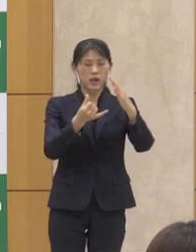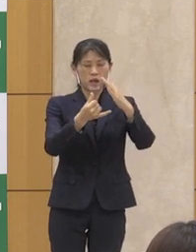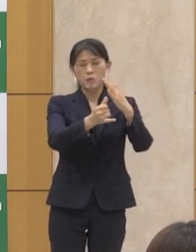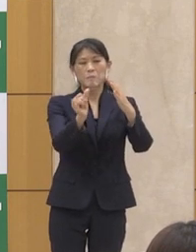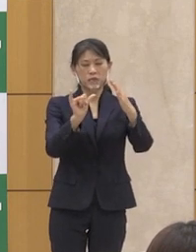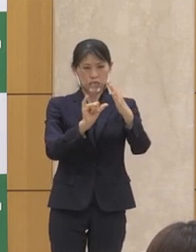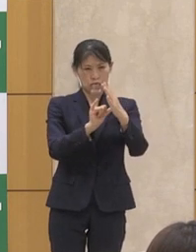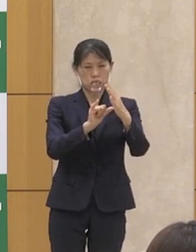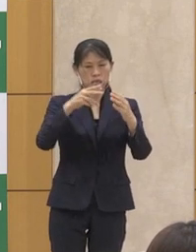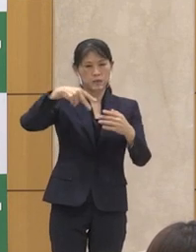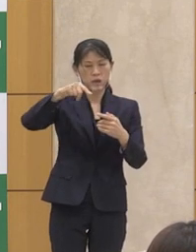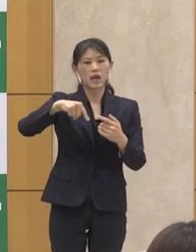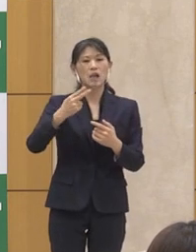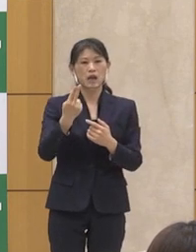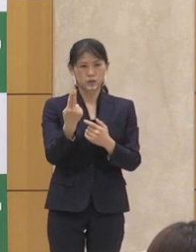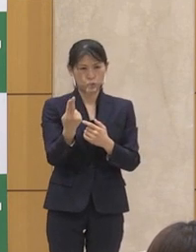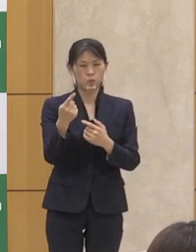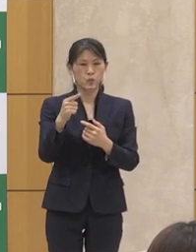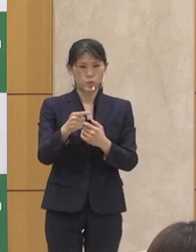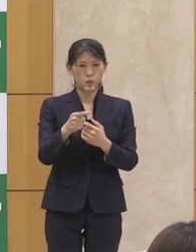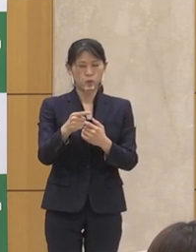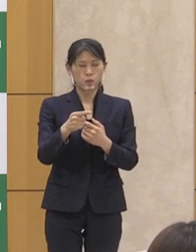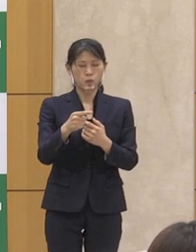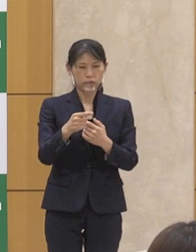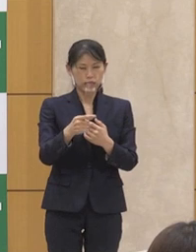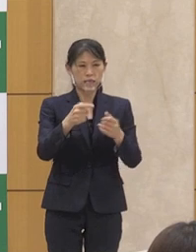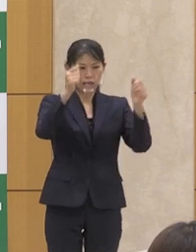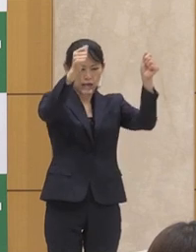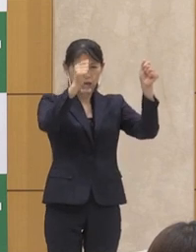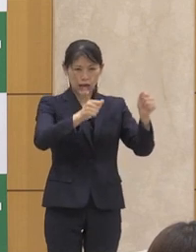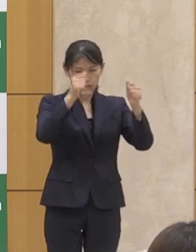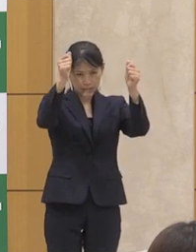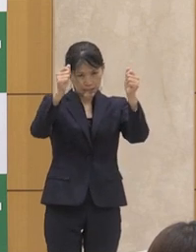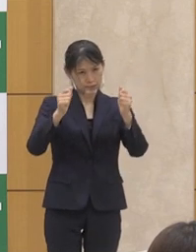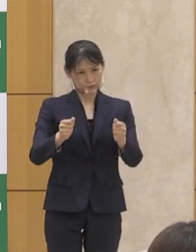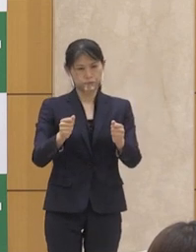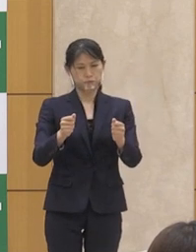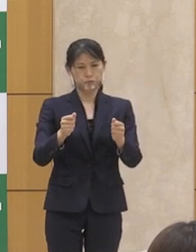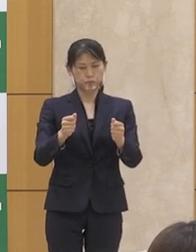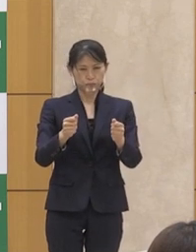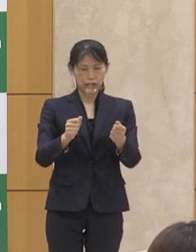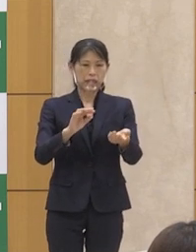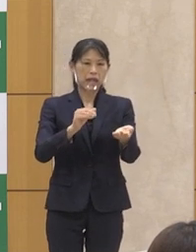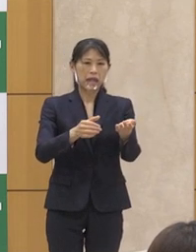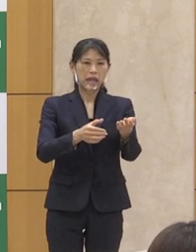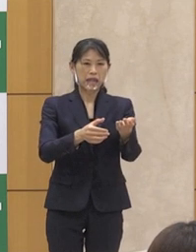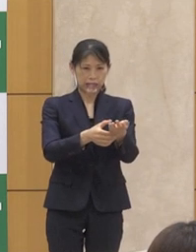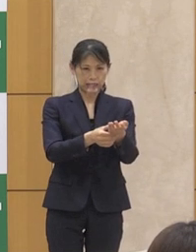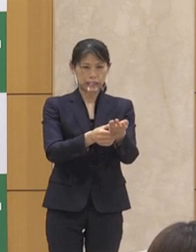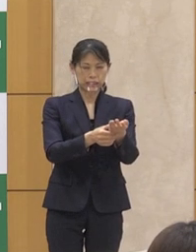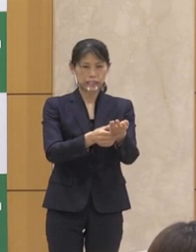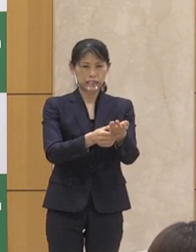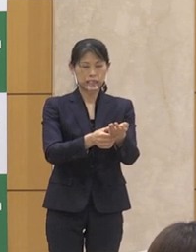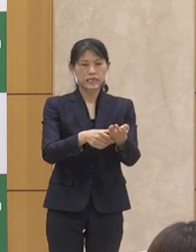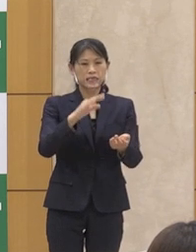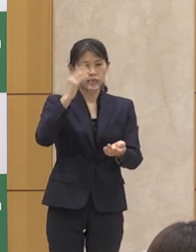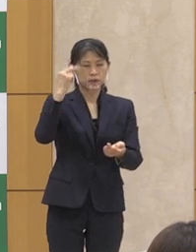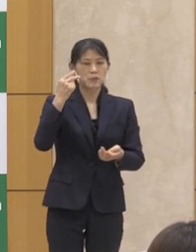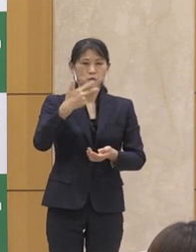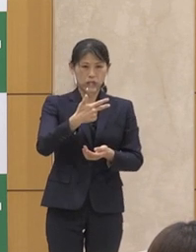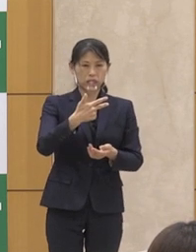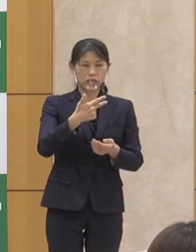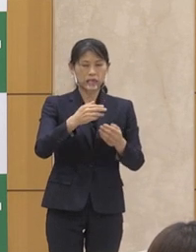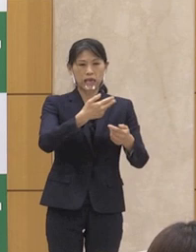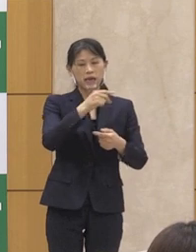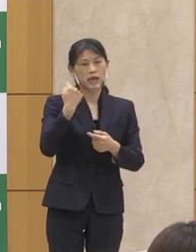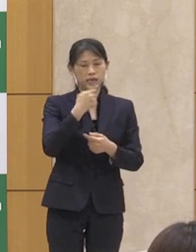JR 四国の主要駅のうち、まず高松駅、立林駅、石戸駅に掲示し、さらに掲載箇所を広げていきたいと考え